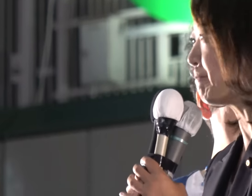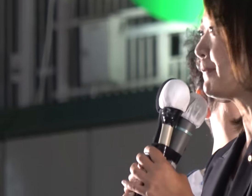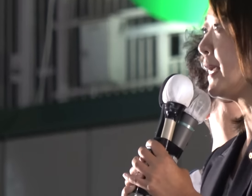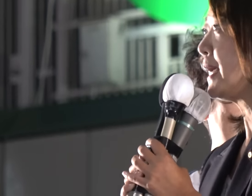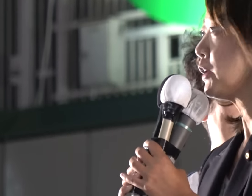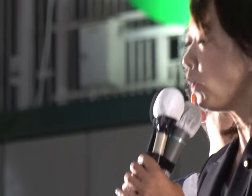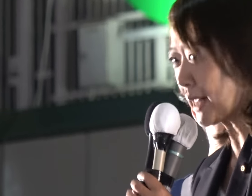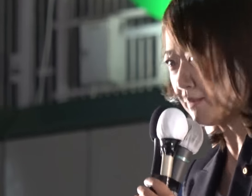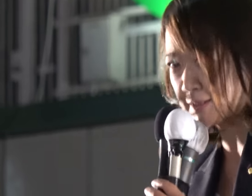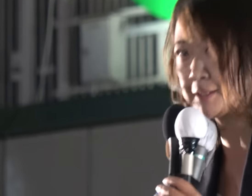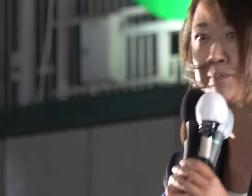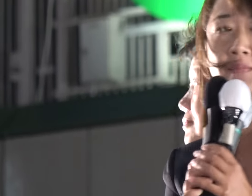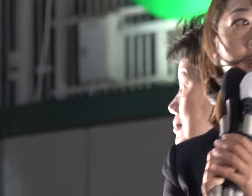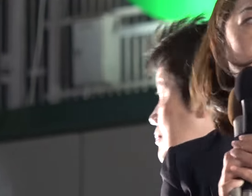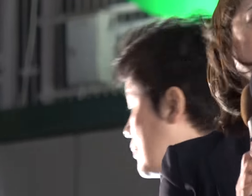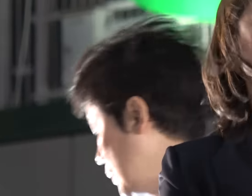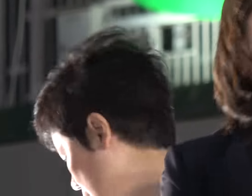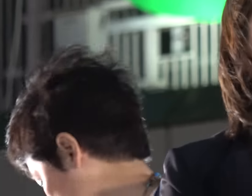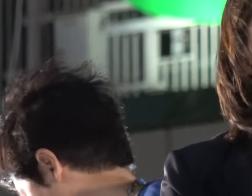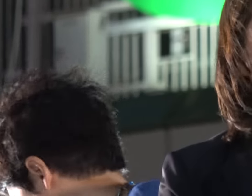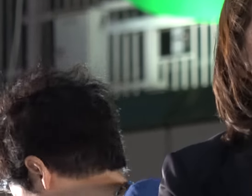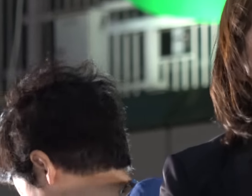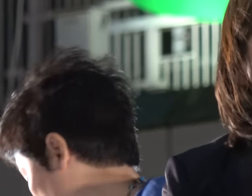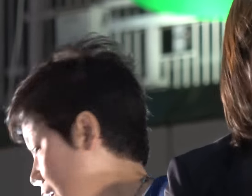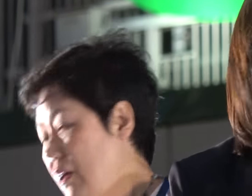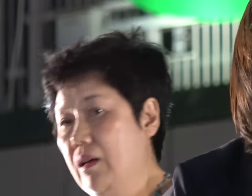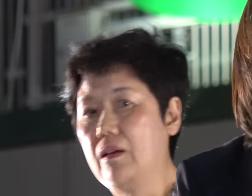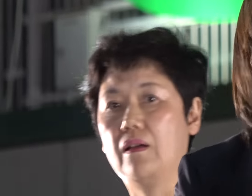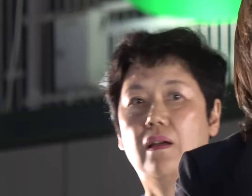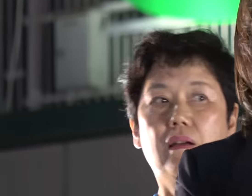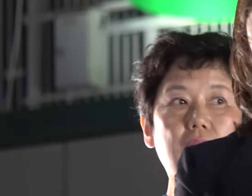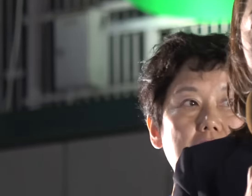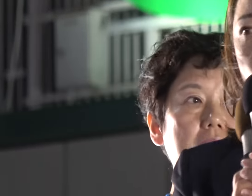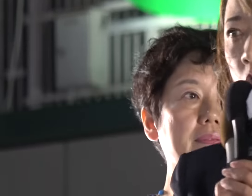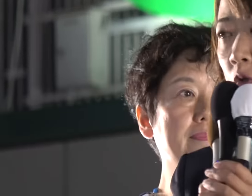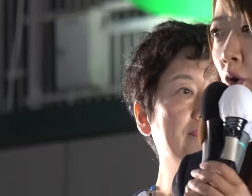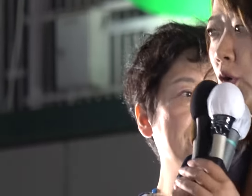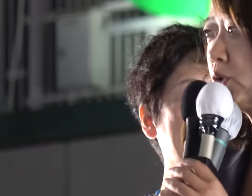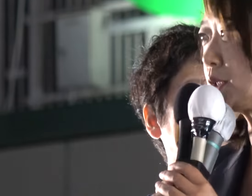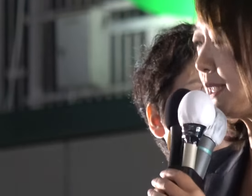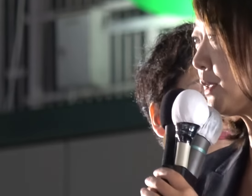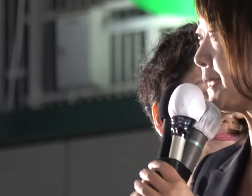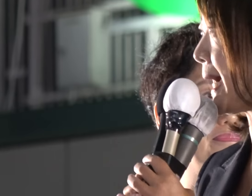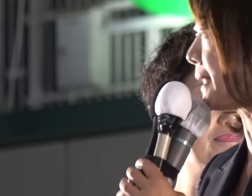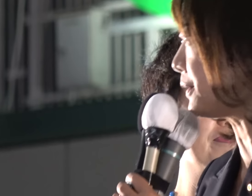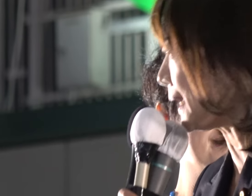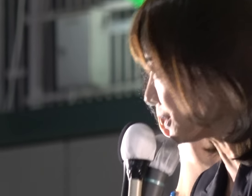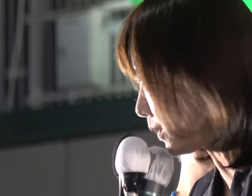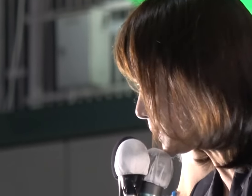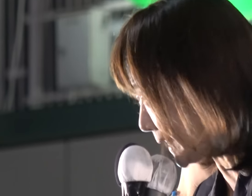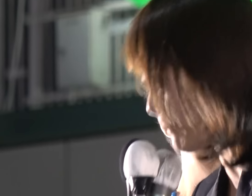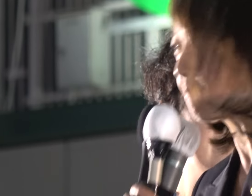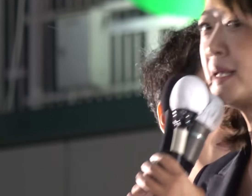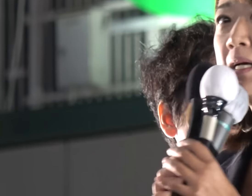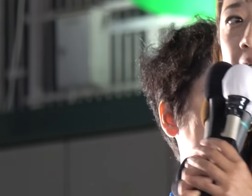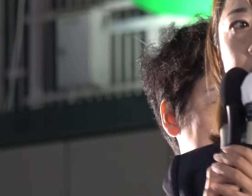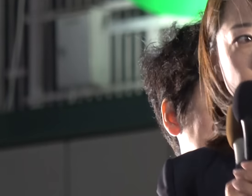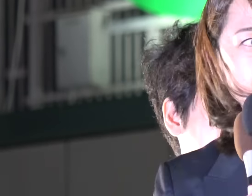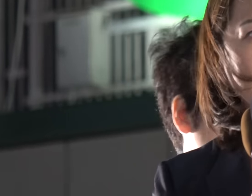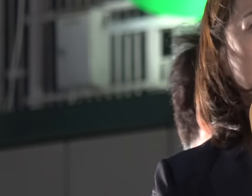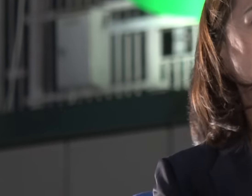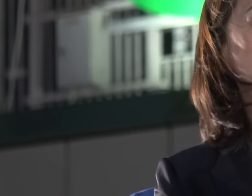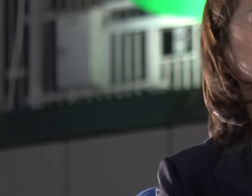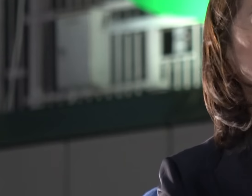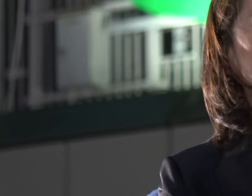平和に貢献をする、そして国内に目を転じればこの東京都知事として旗振り役をして、